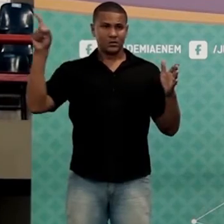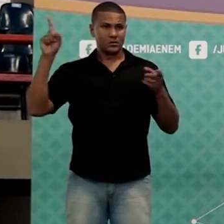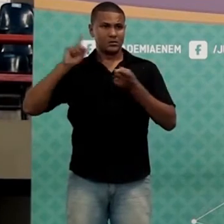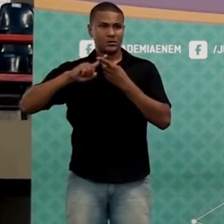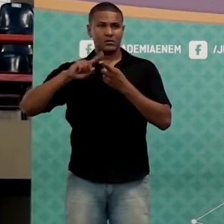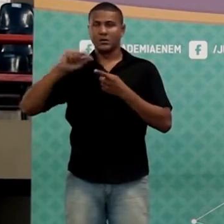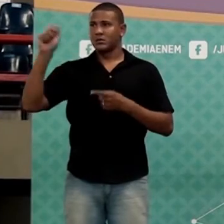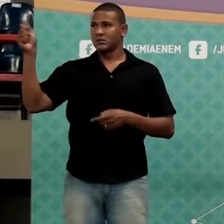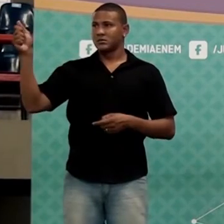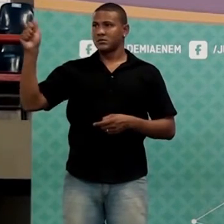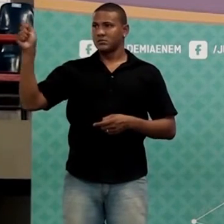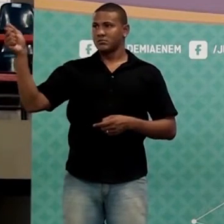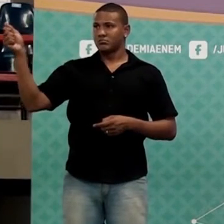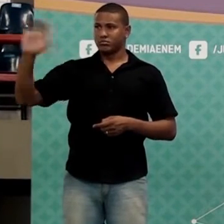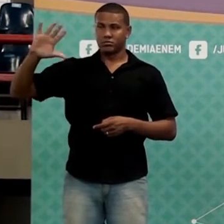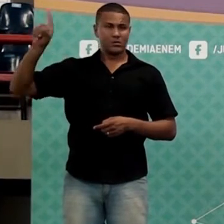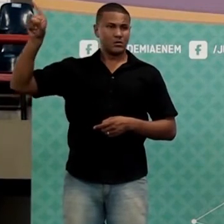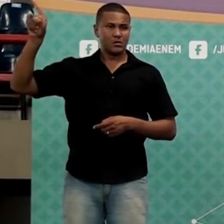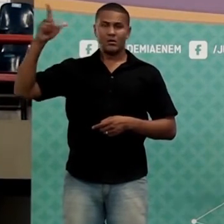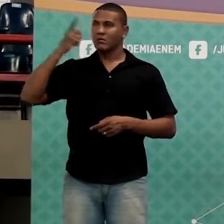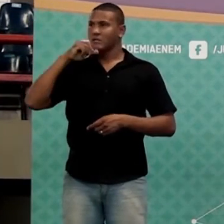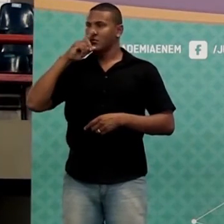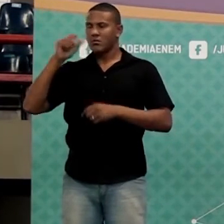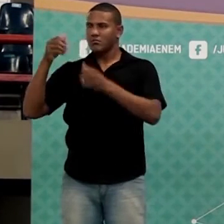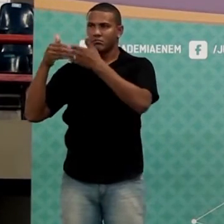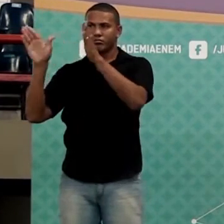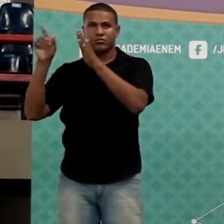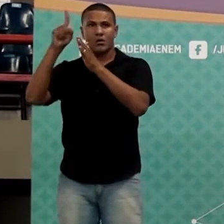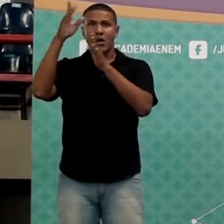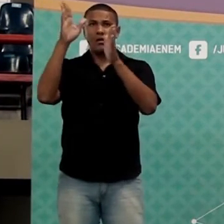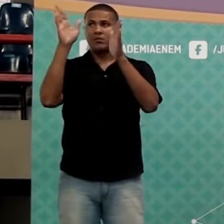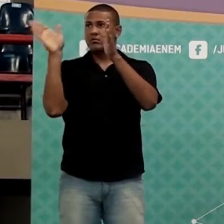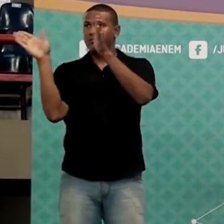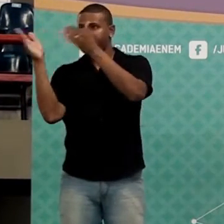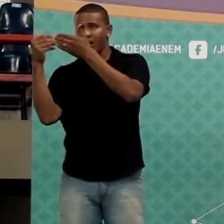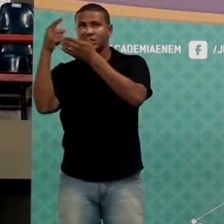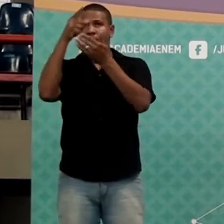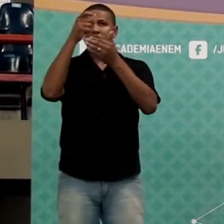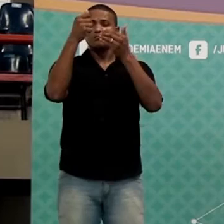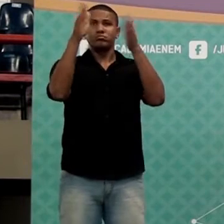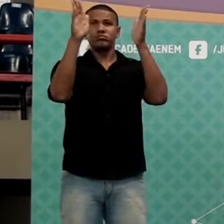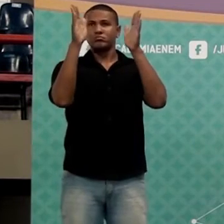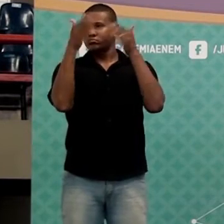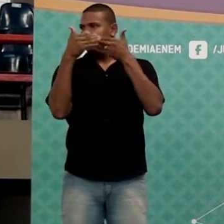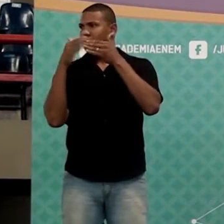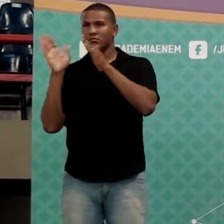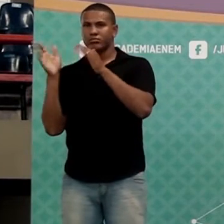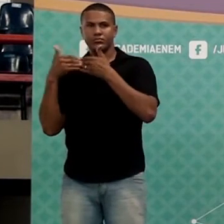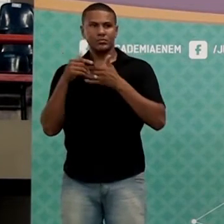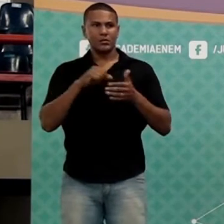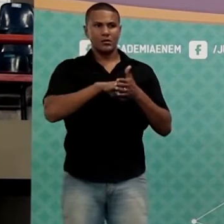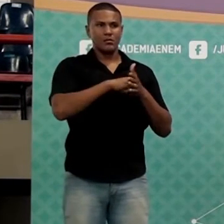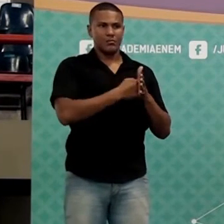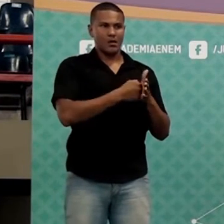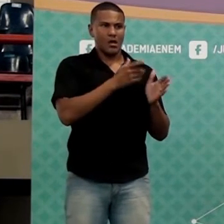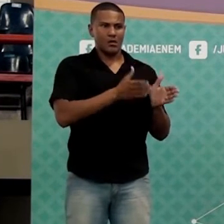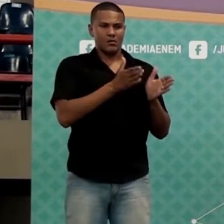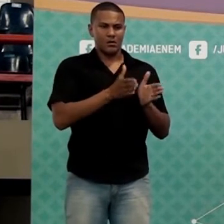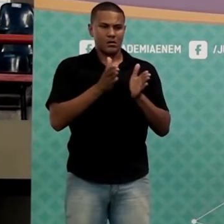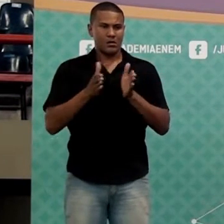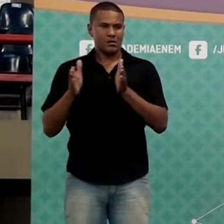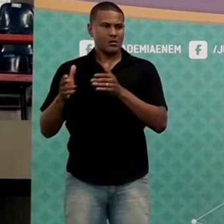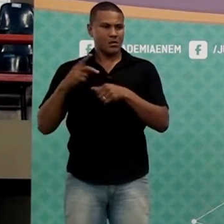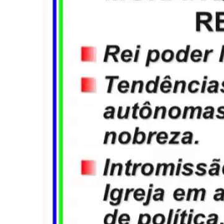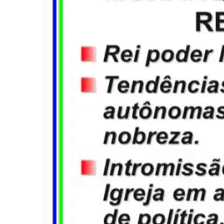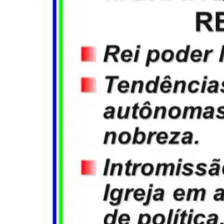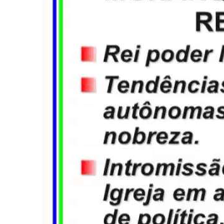abre. Quando a de lá fecha, o do Ocidente abre. Aí fica, direto. O dinheiro não para. Aqui ele para, ele é país por